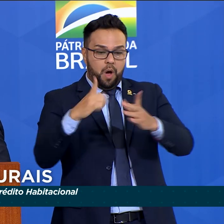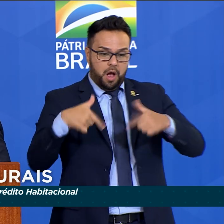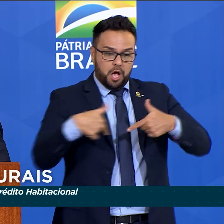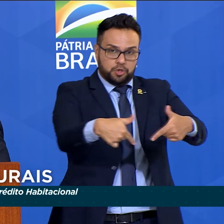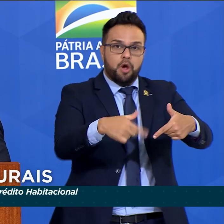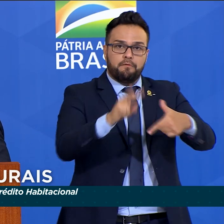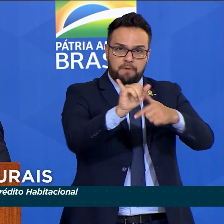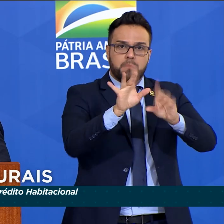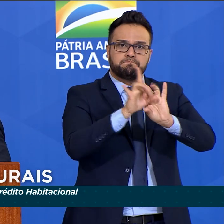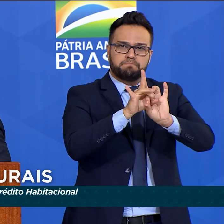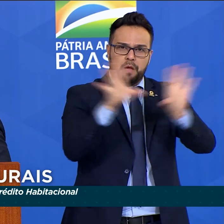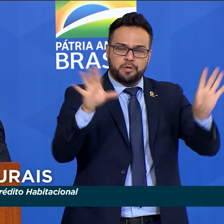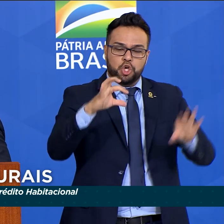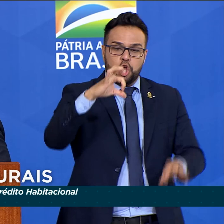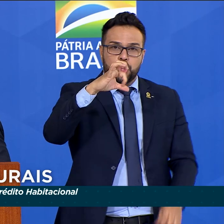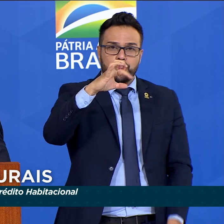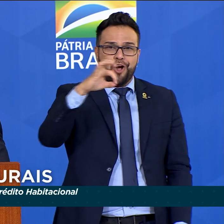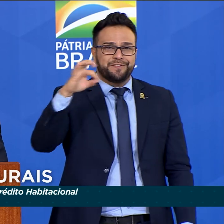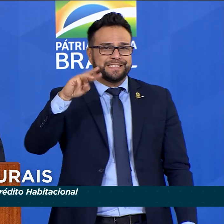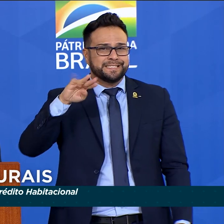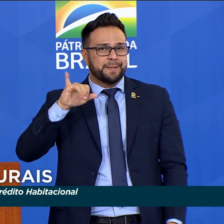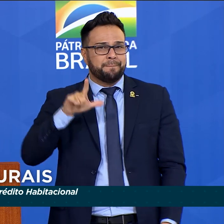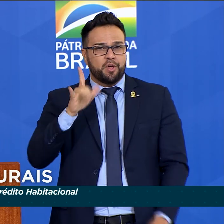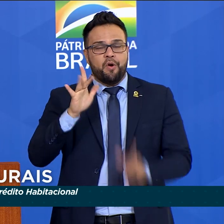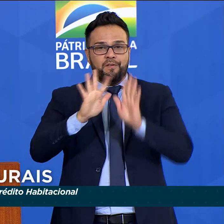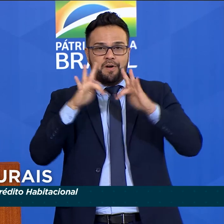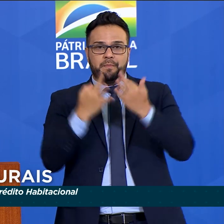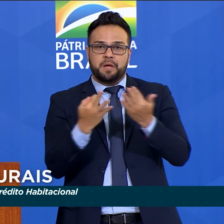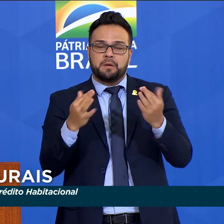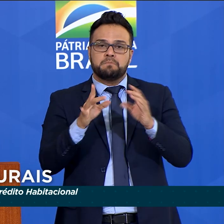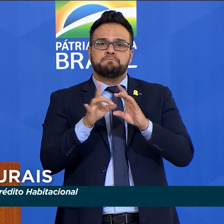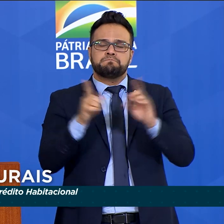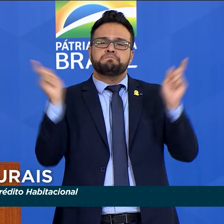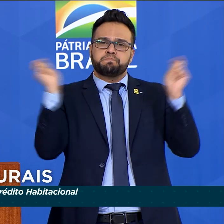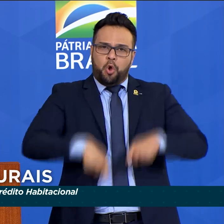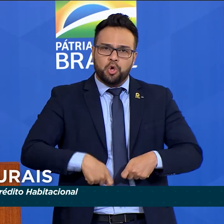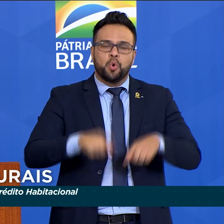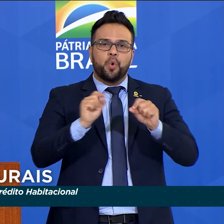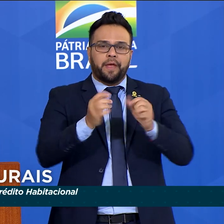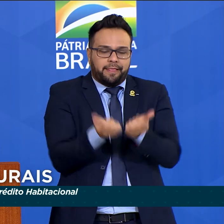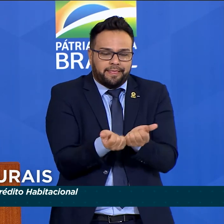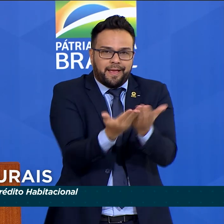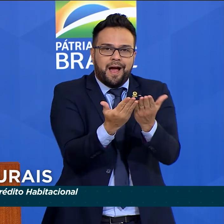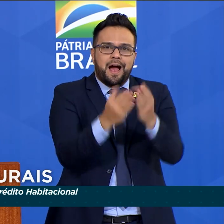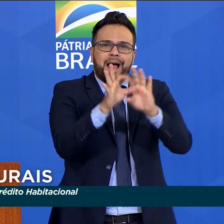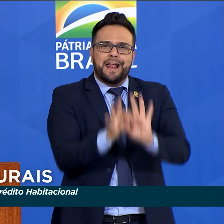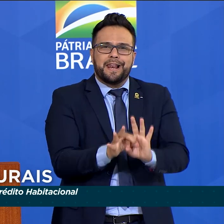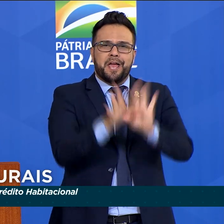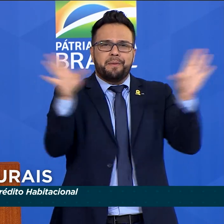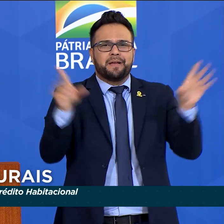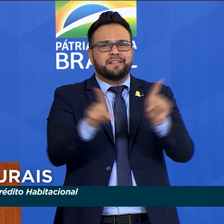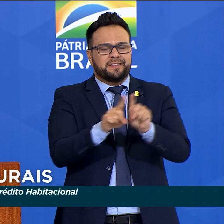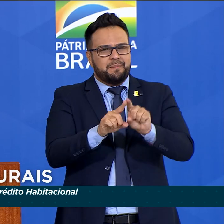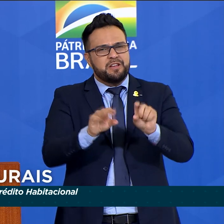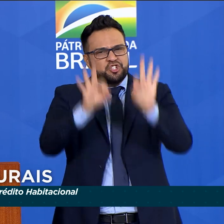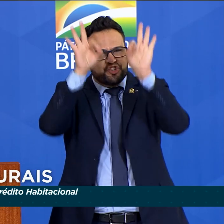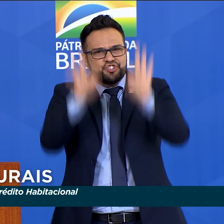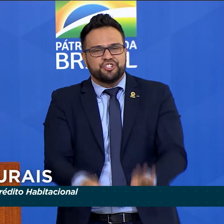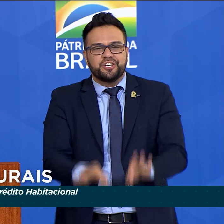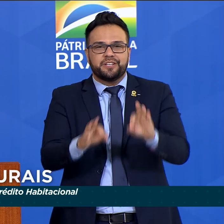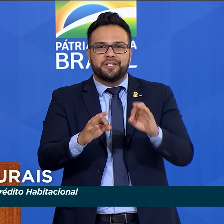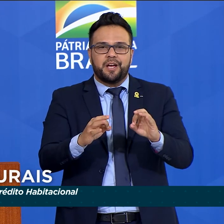permitir que essas 900 mil famílias possam ter a liberdade e a dignidade de ter o seu título de